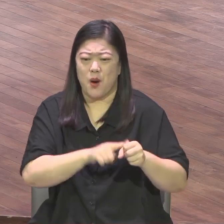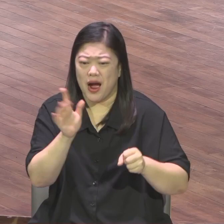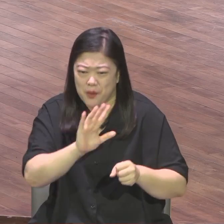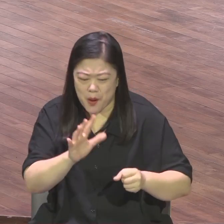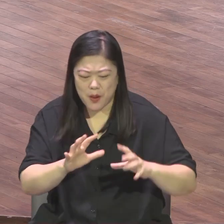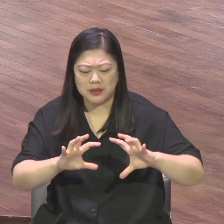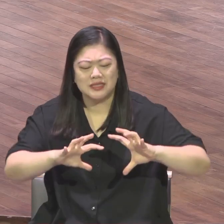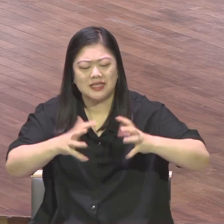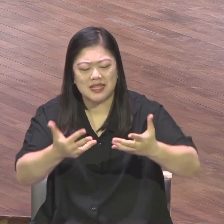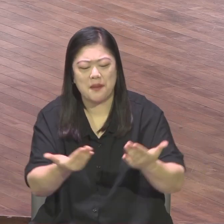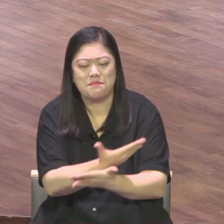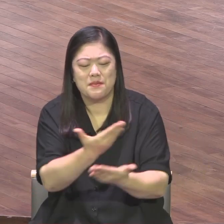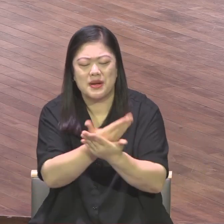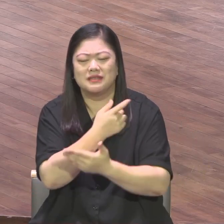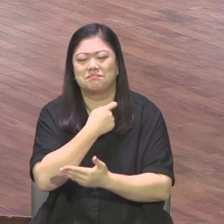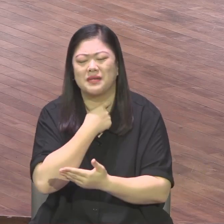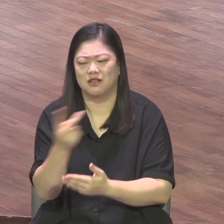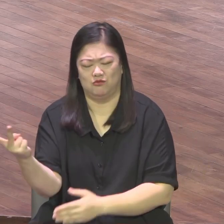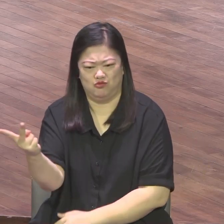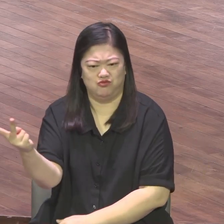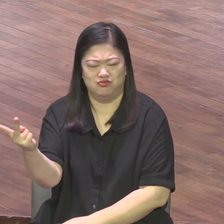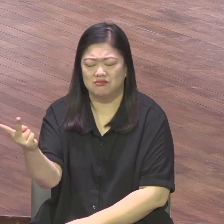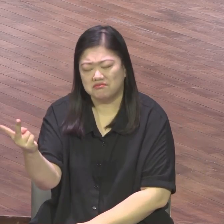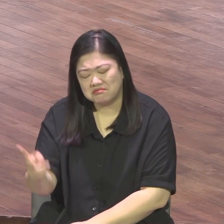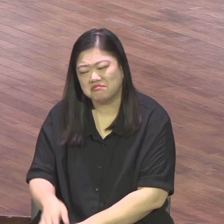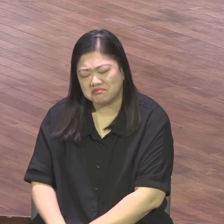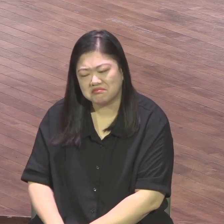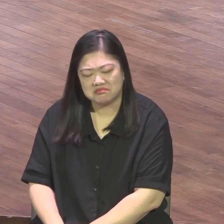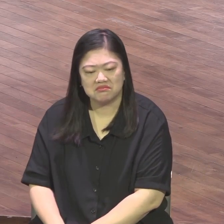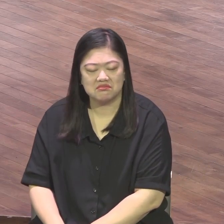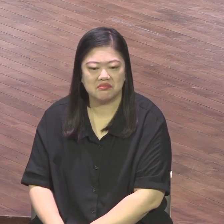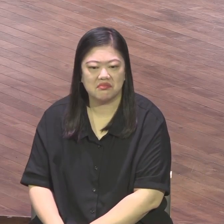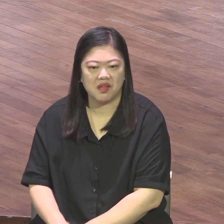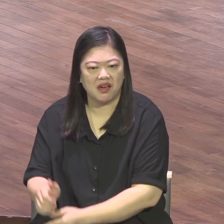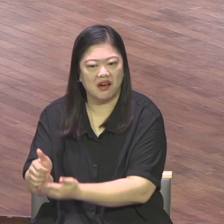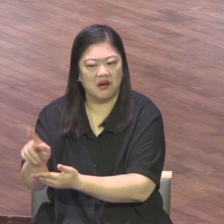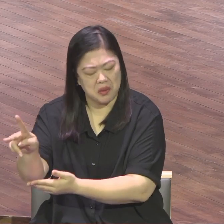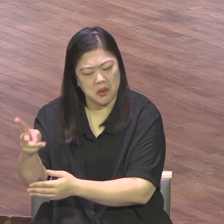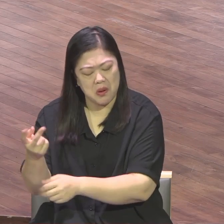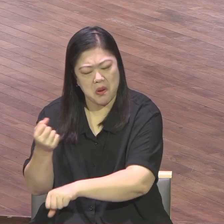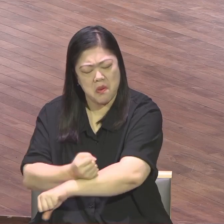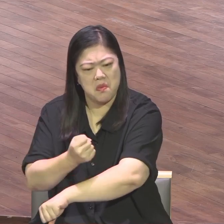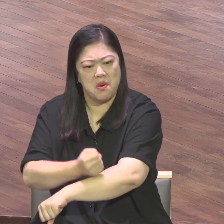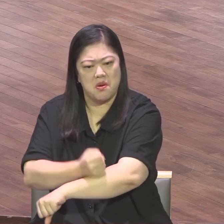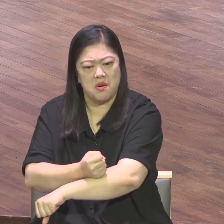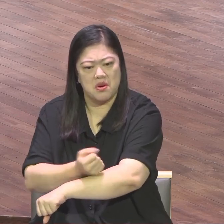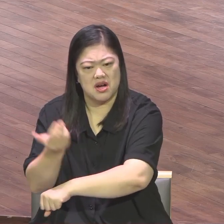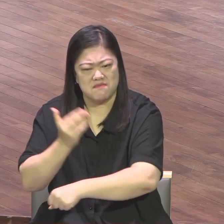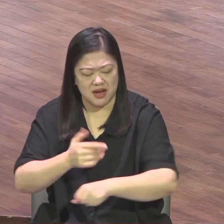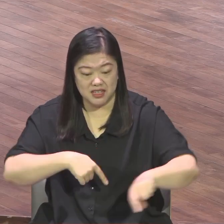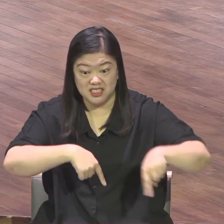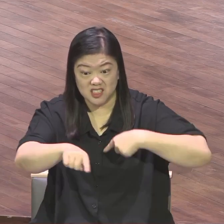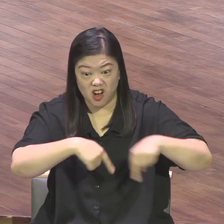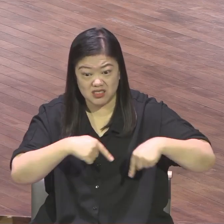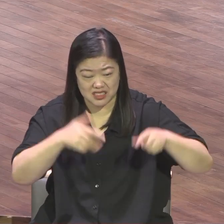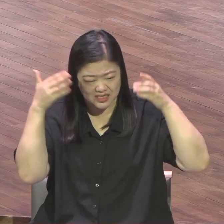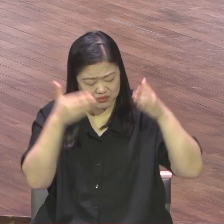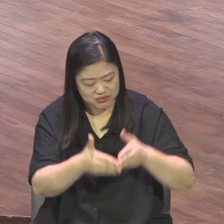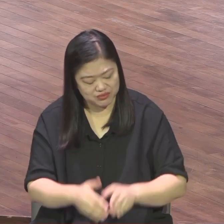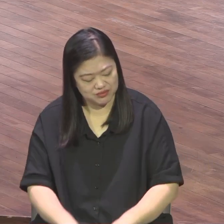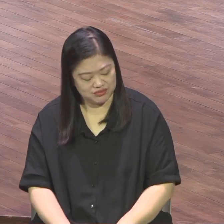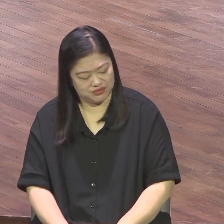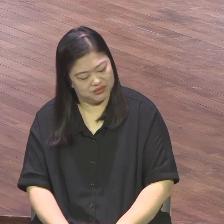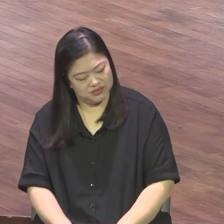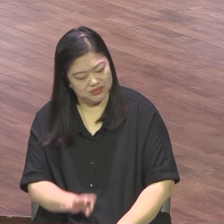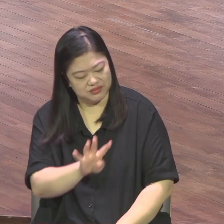이렇게 이걸 하나만을 위해서 막 그냥 살아가는 사람들은 마치 불나방이 말이요. 그야말로